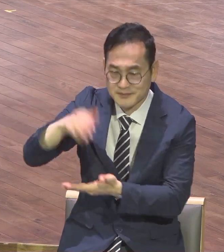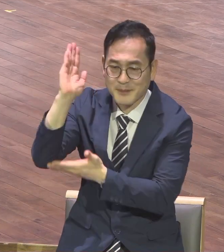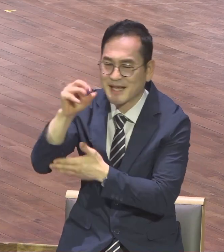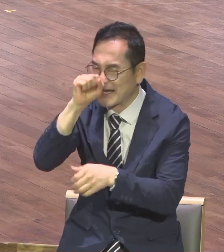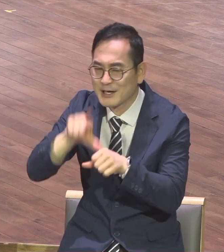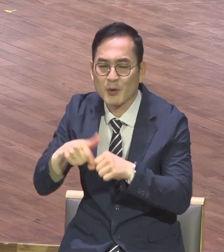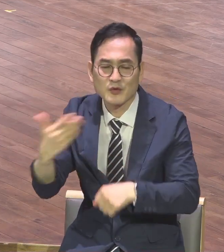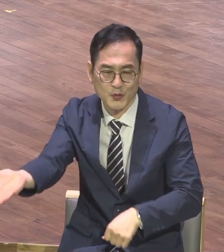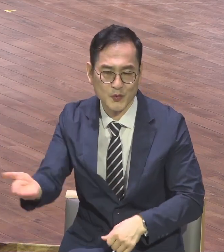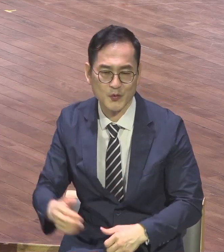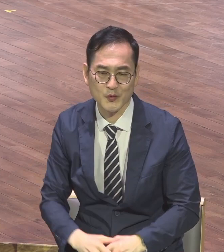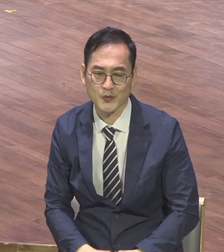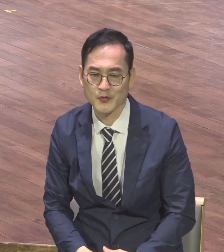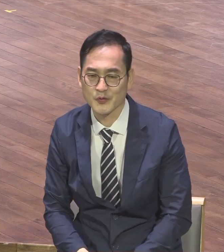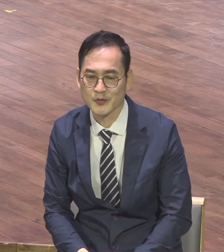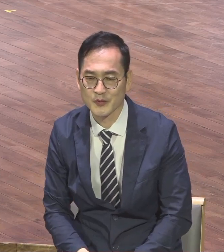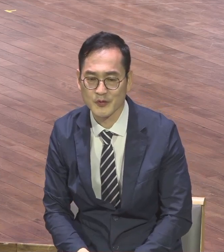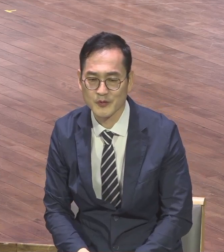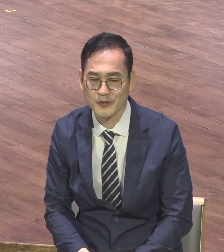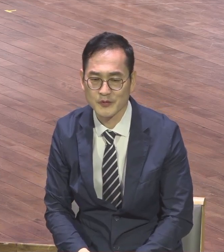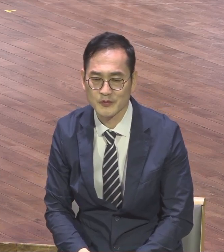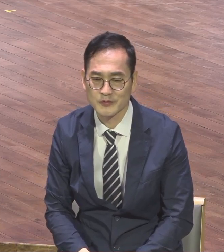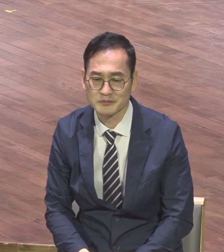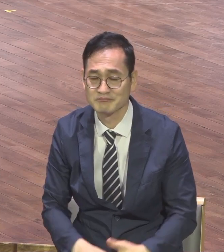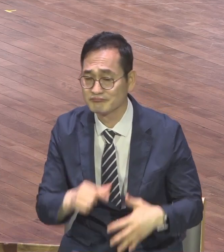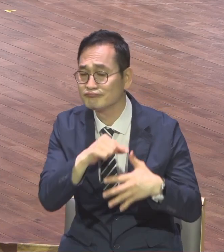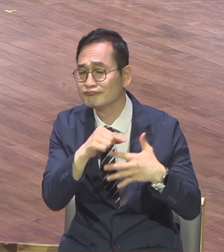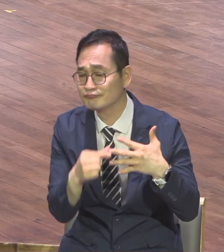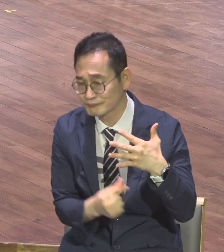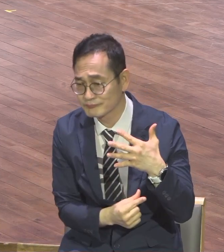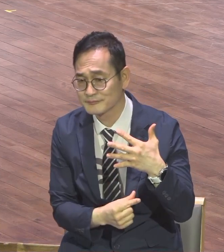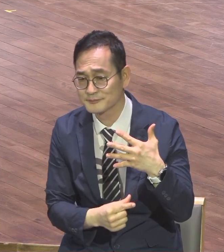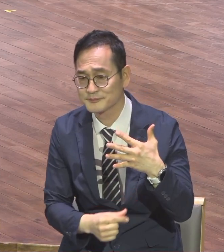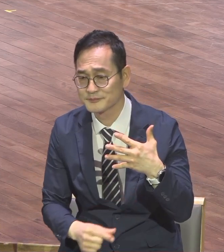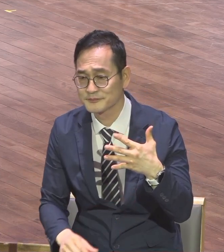말할 수 있는 그런 시간을 줍니다.